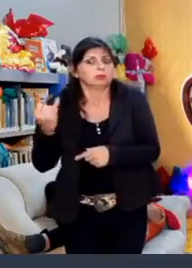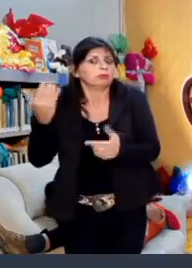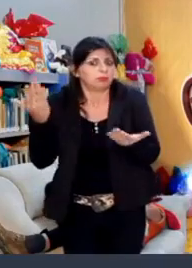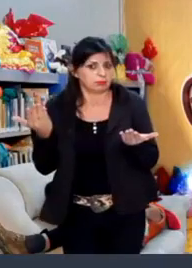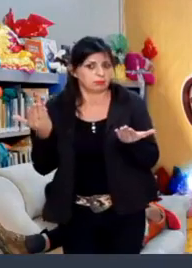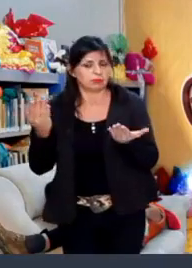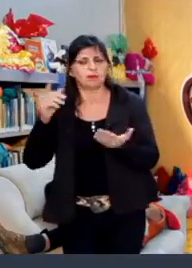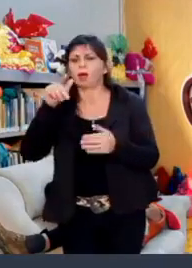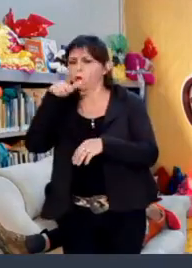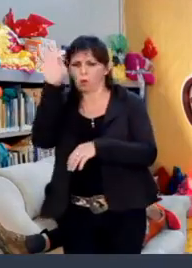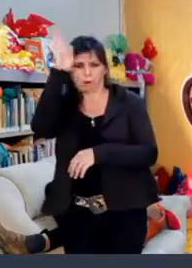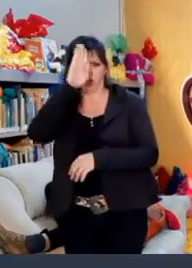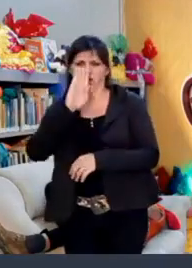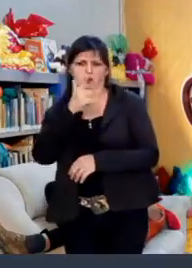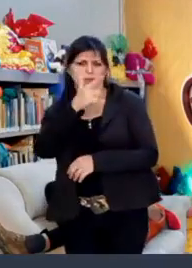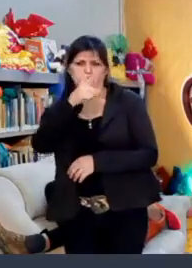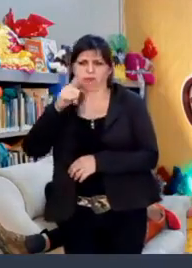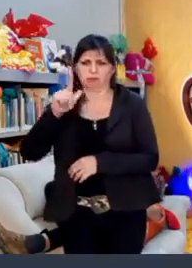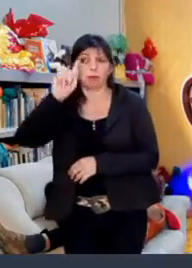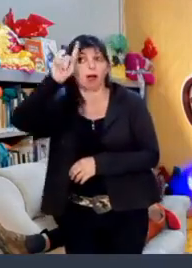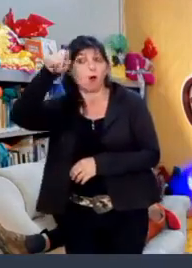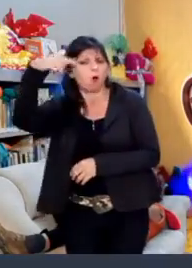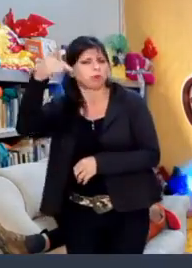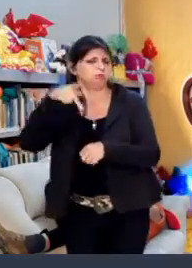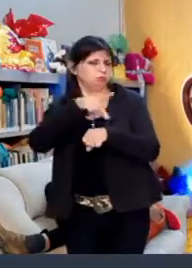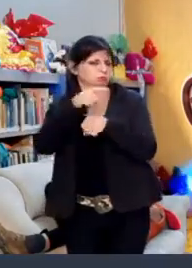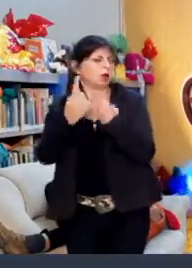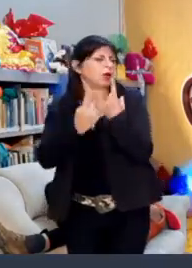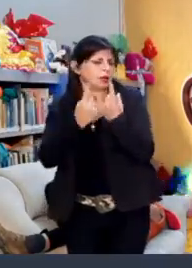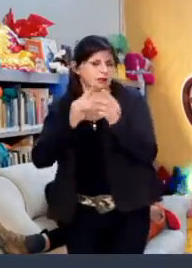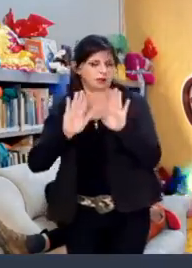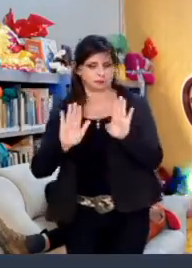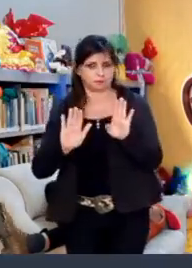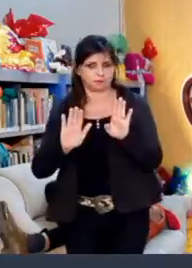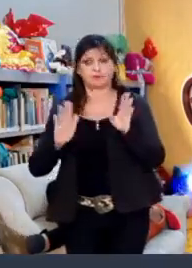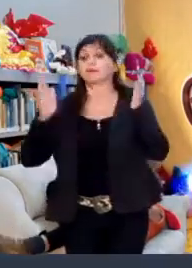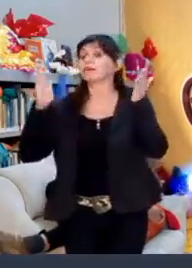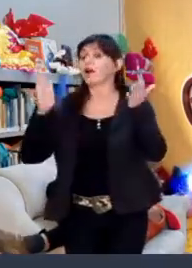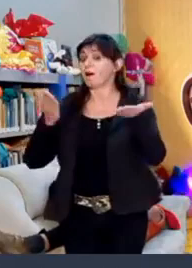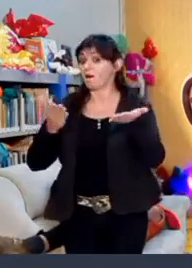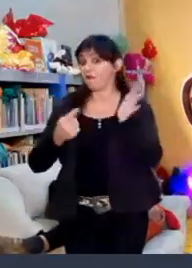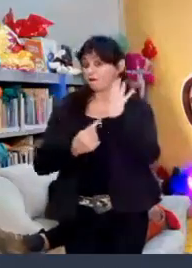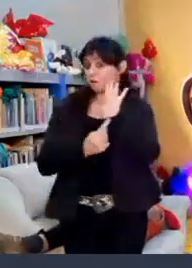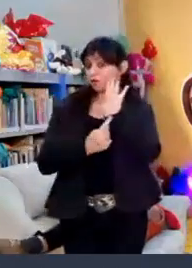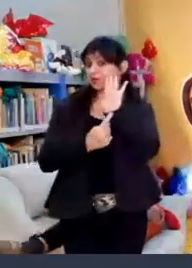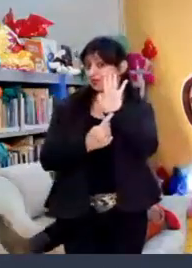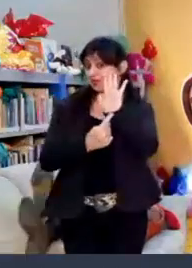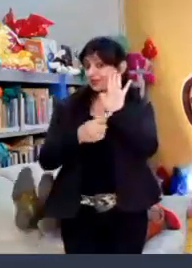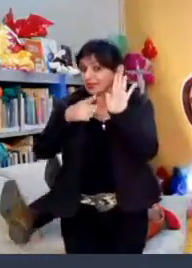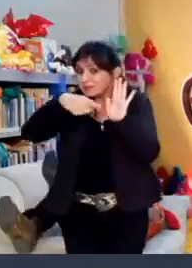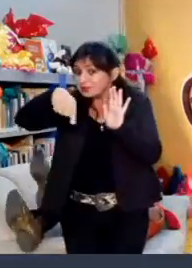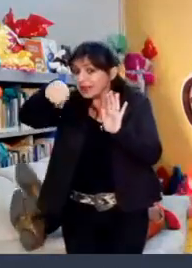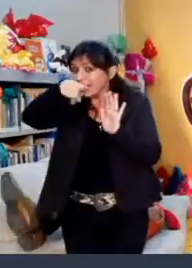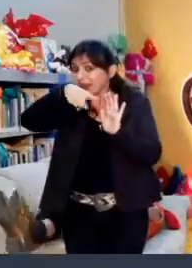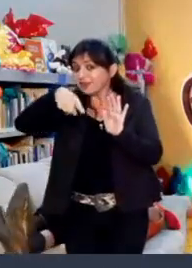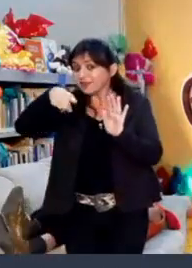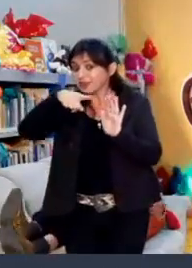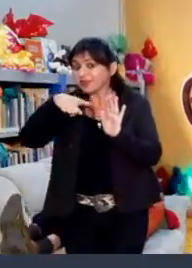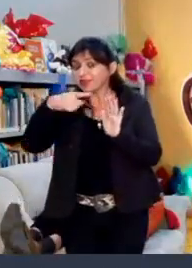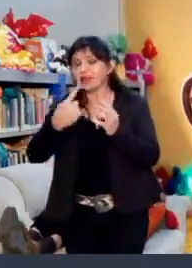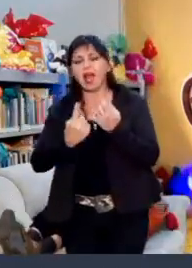alguns outros países. E o que eu vou falar para vocês, o que eu vou mostrar para vocês hoje, são